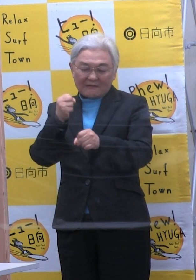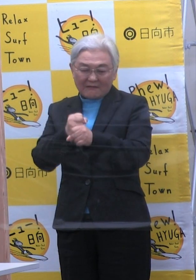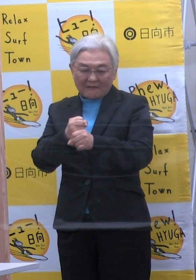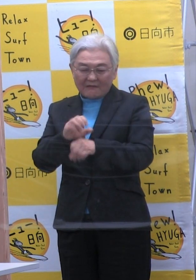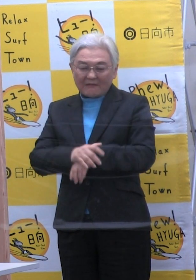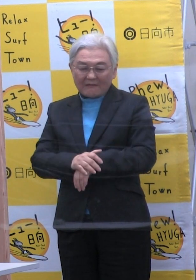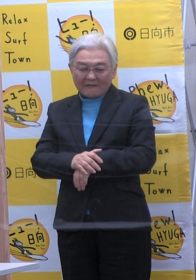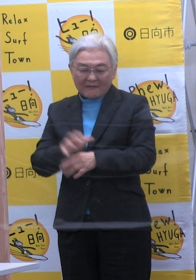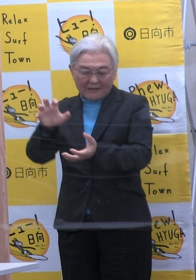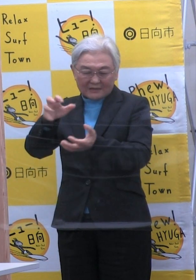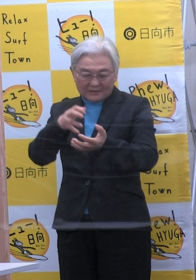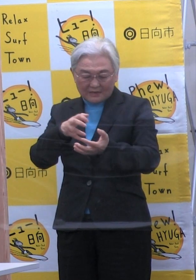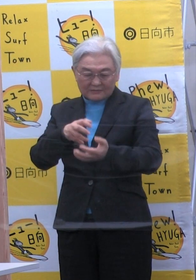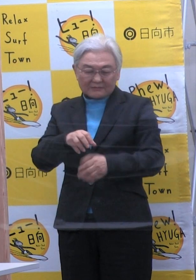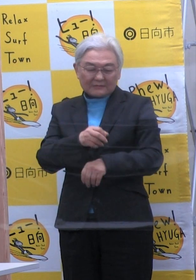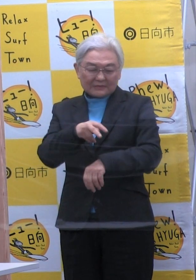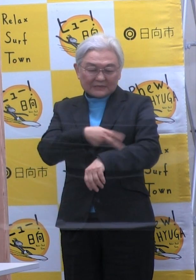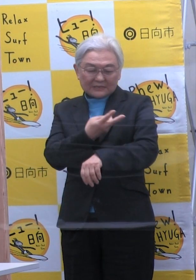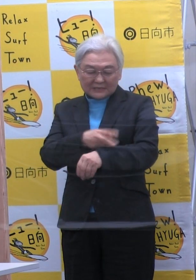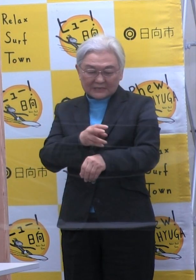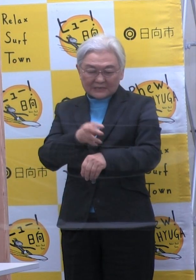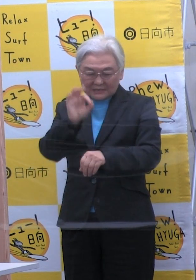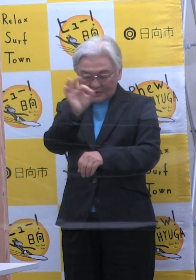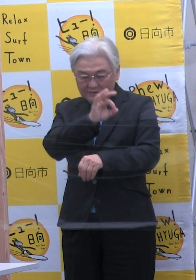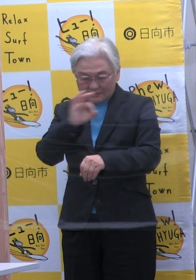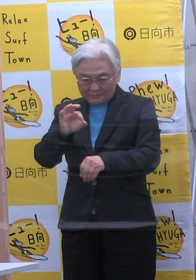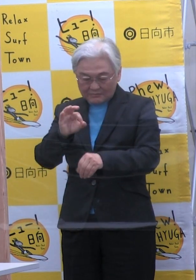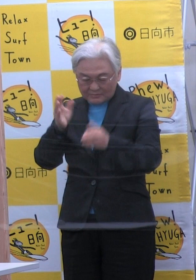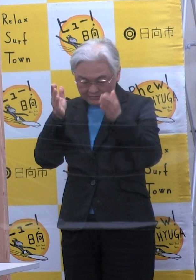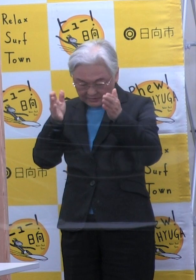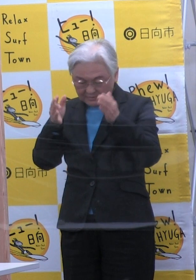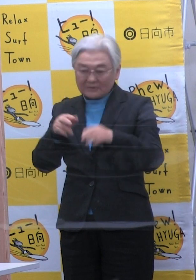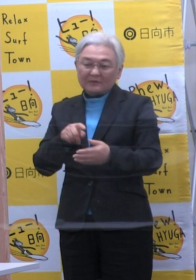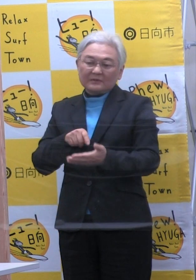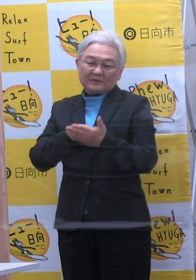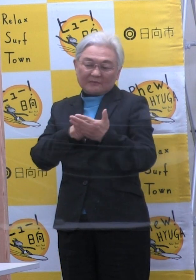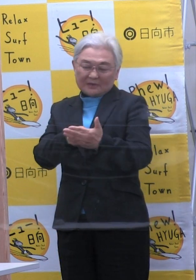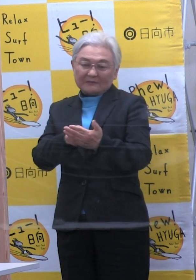稼げる地場産品プロジェクト推進事業に取り組んでまいります。